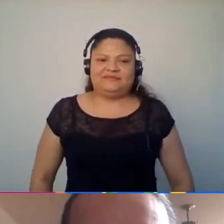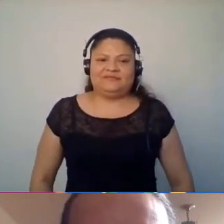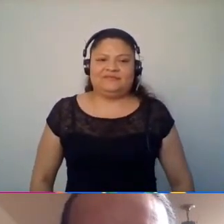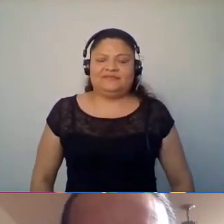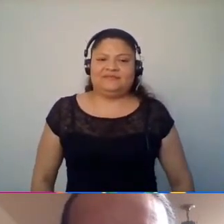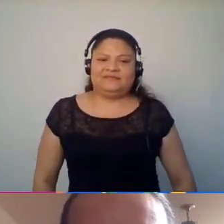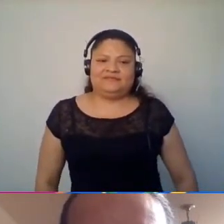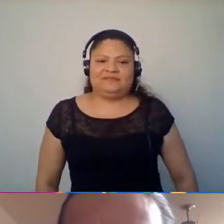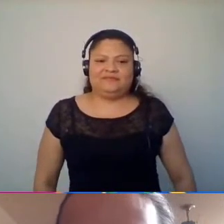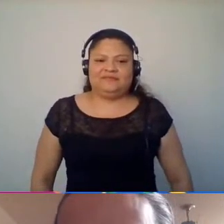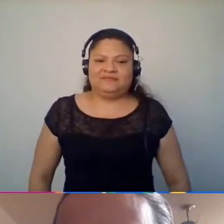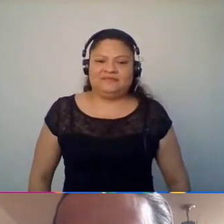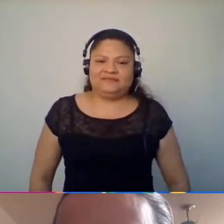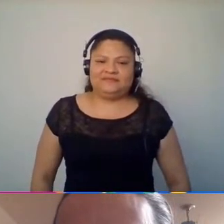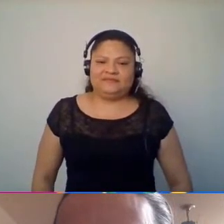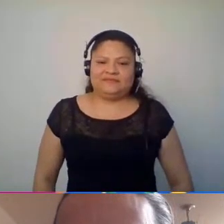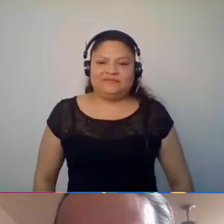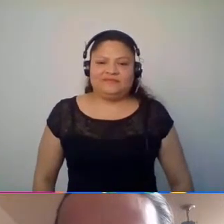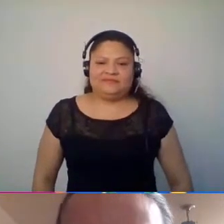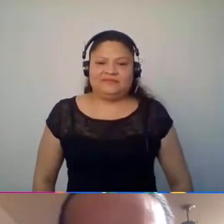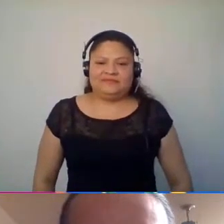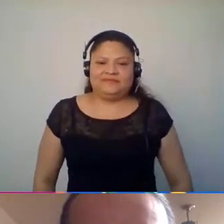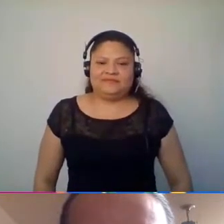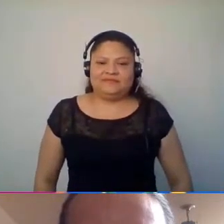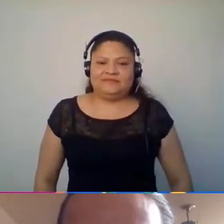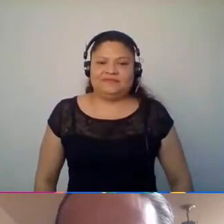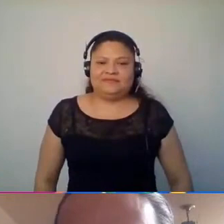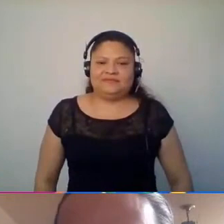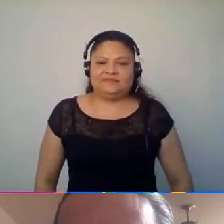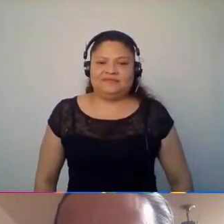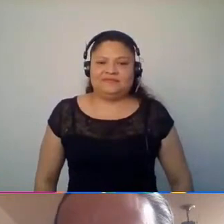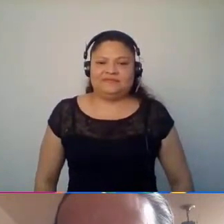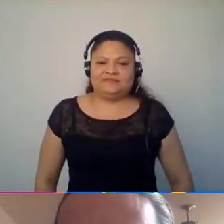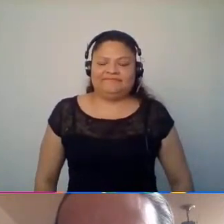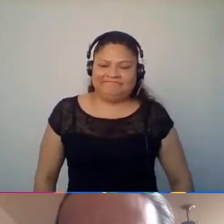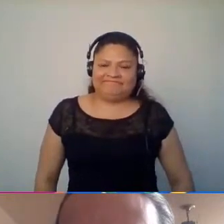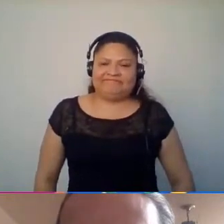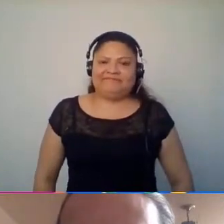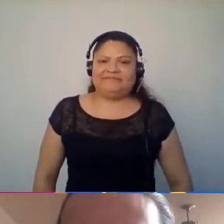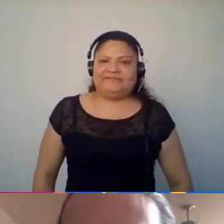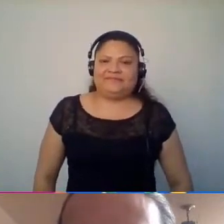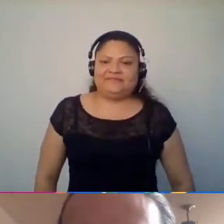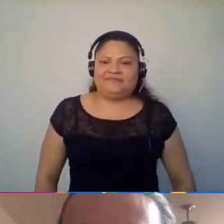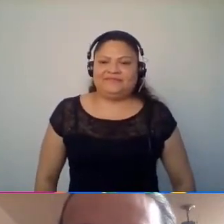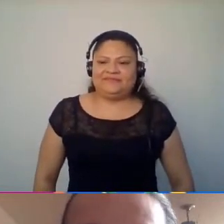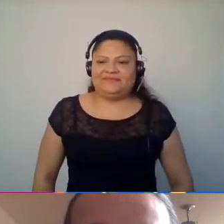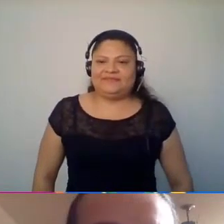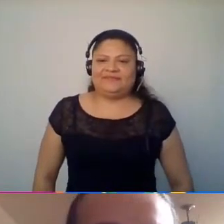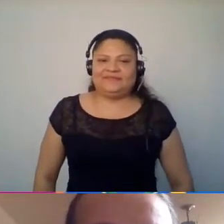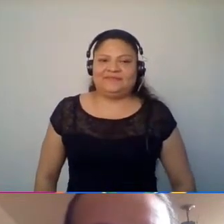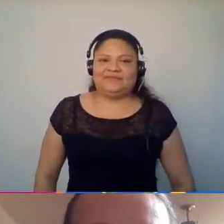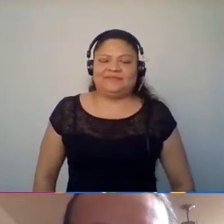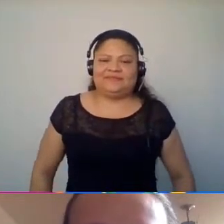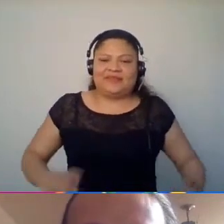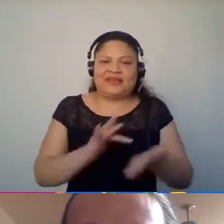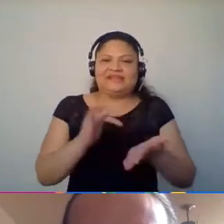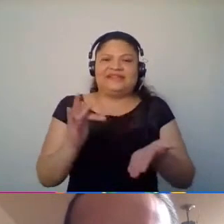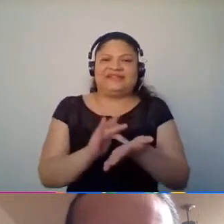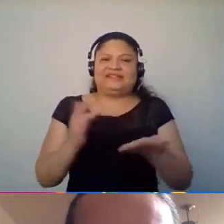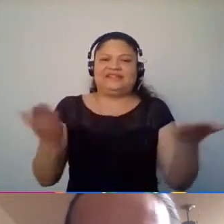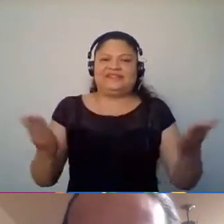Cruz, muchas felicidades, qué privilegio poder ver esta explicación, de verdad, muchas felicidades, están muy